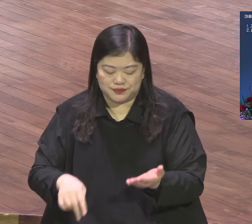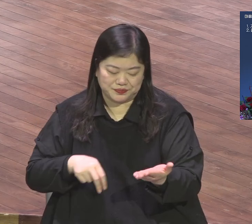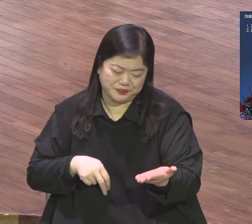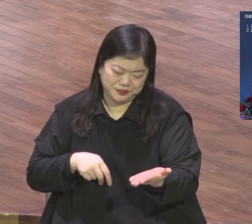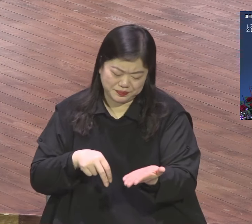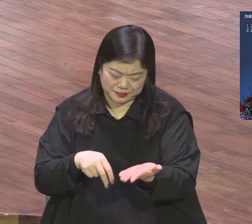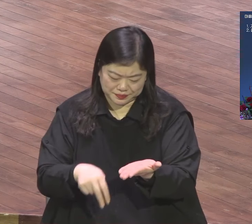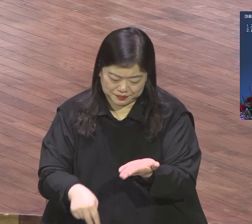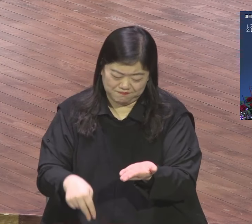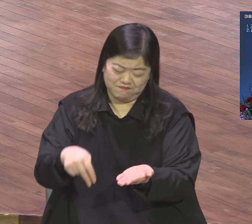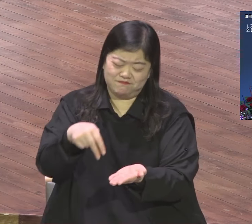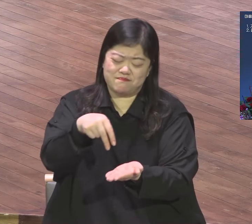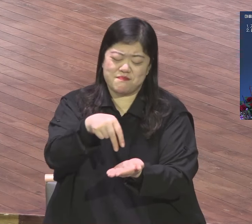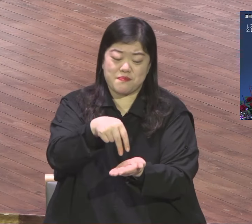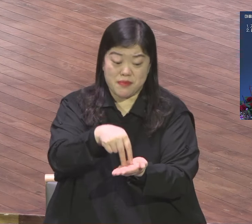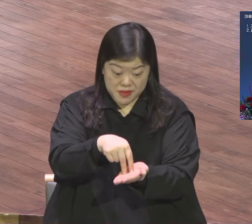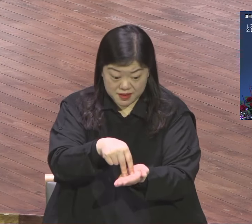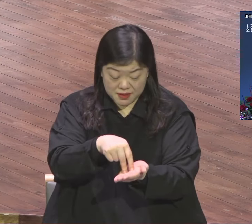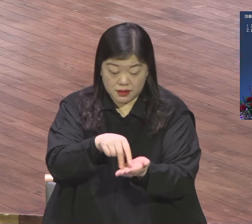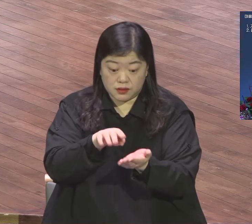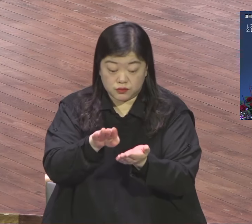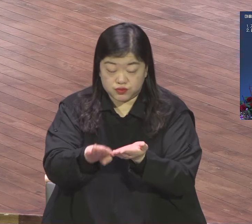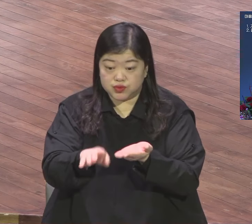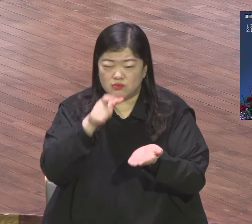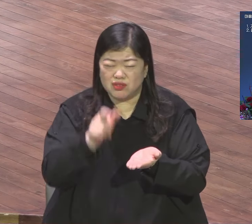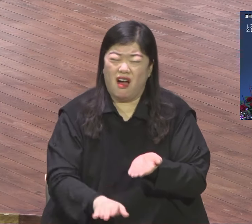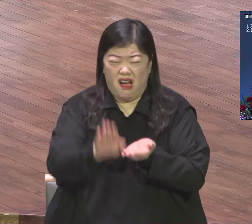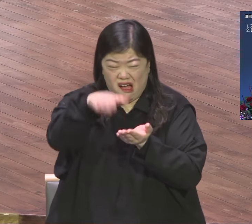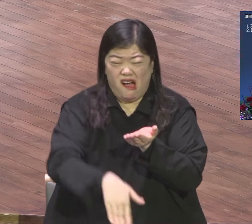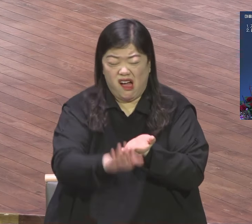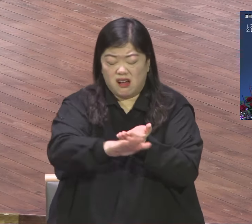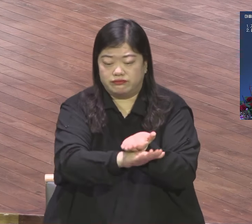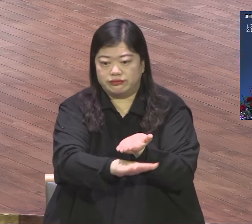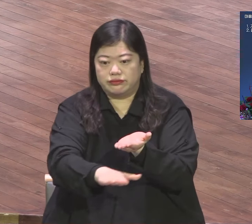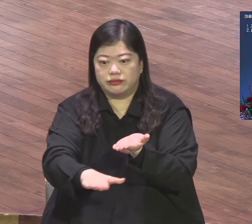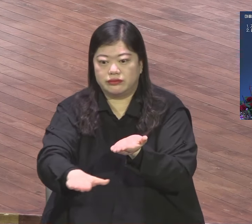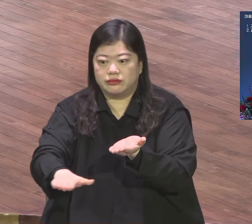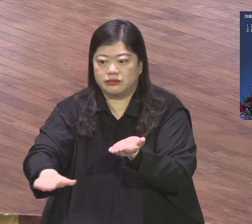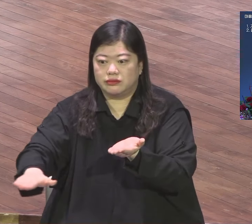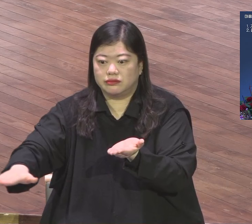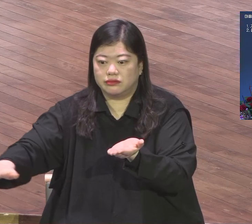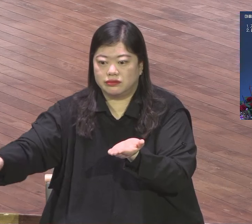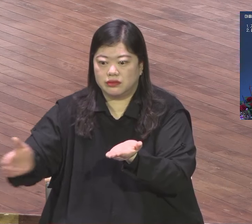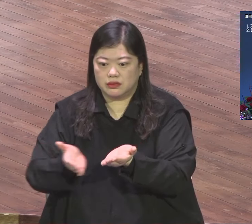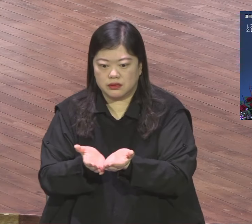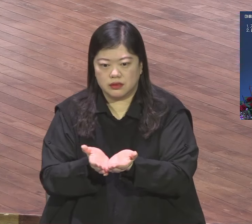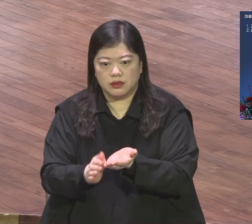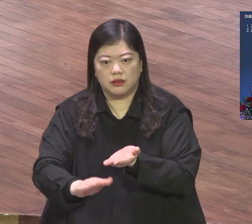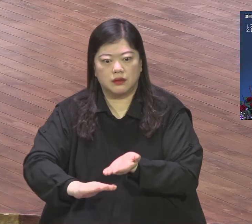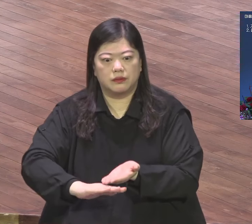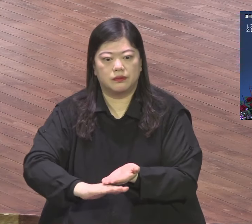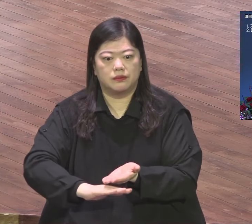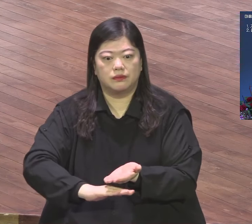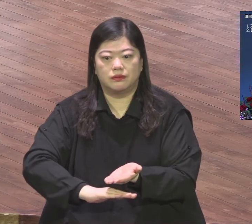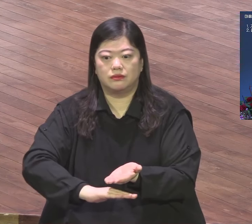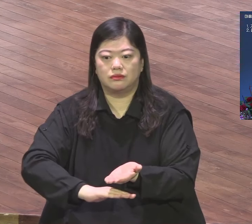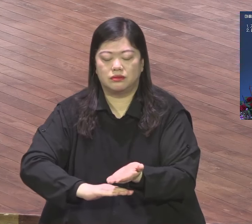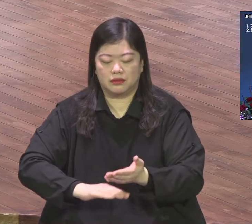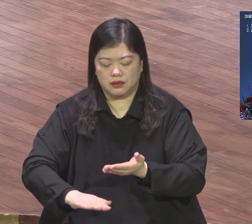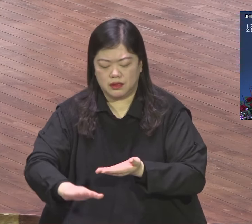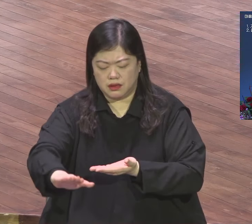하시니까 지금까지 느껴왔던 모든 절망과 두려움 원인들이 다 사라지고 뭐요? 참